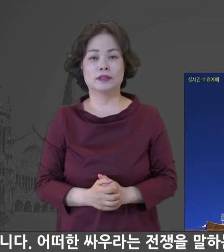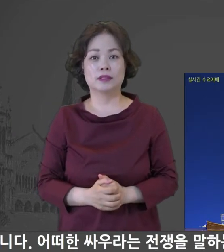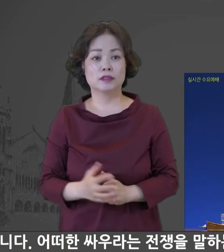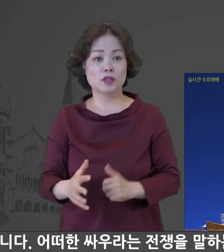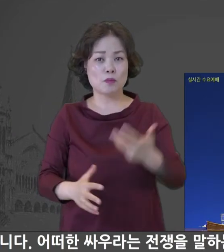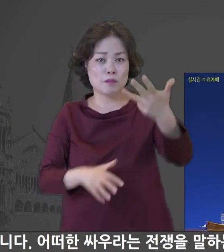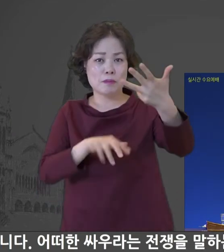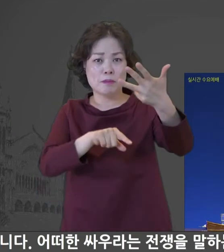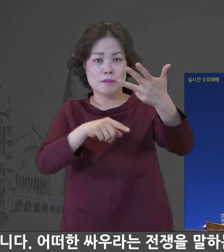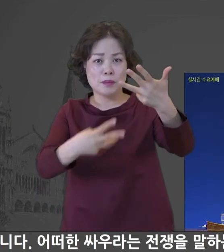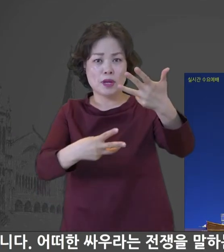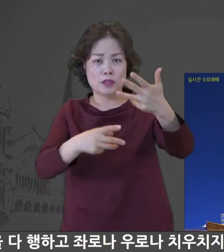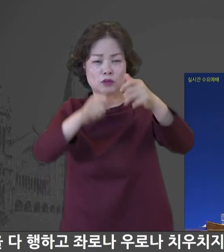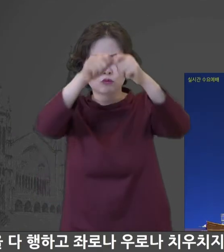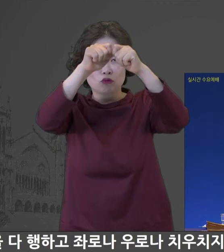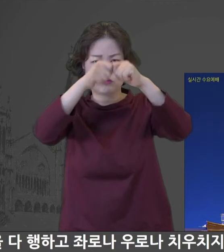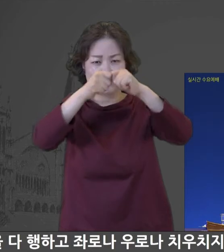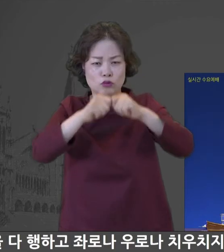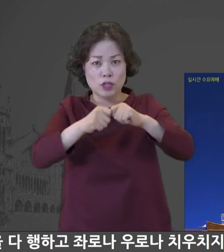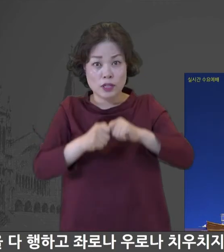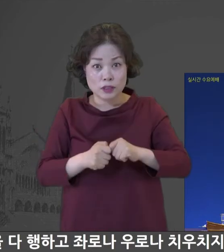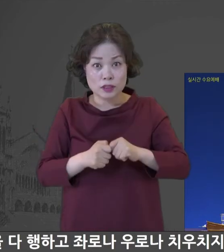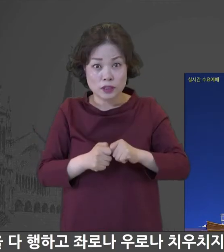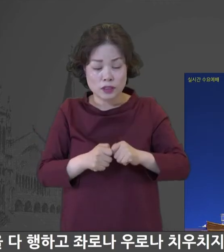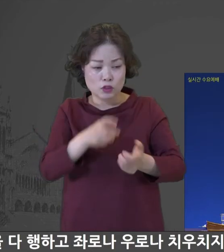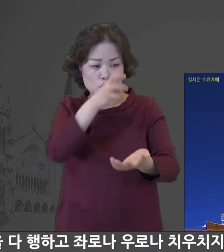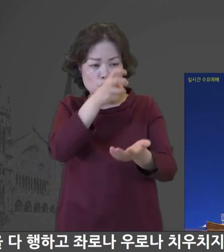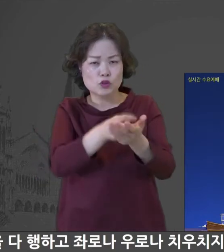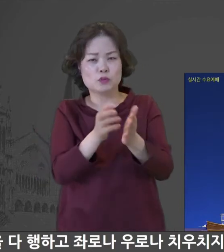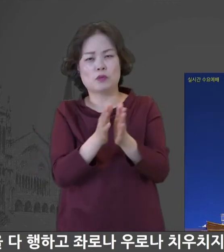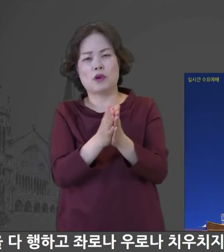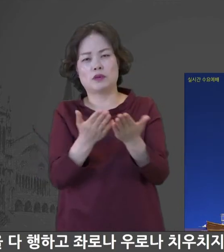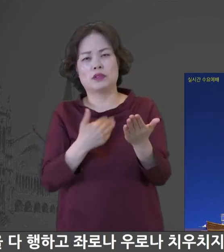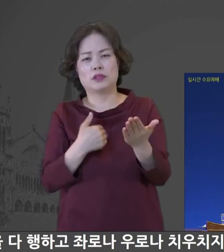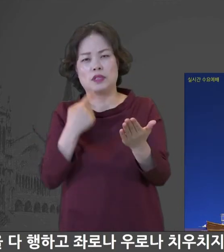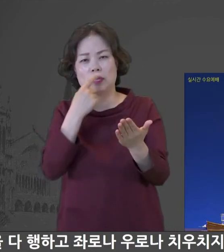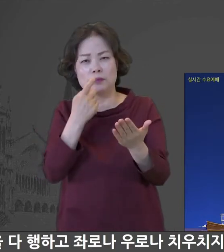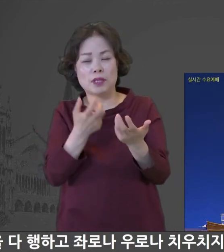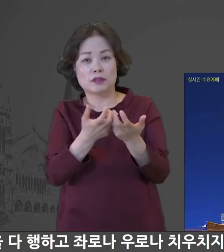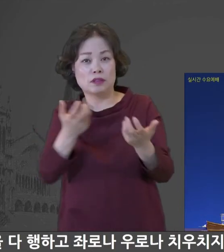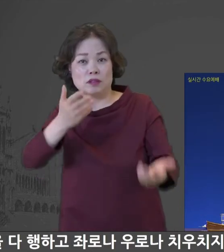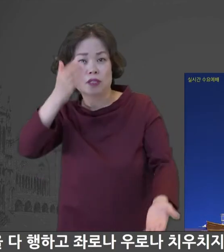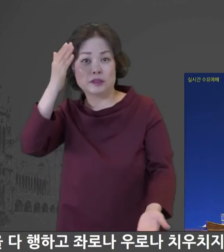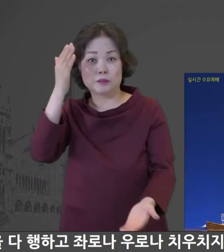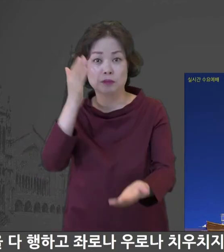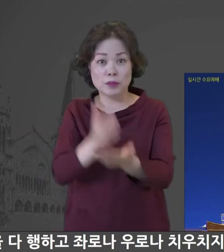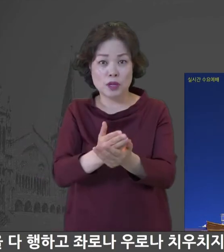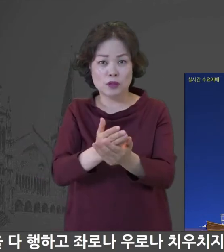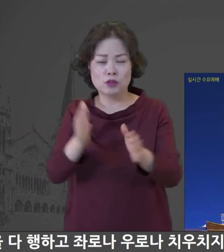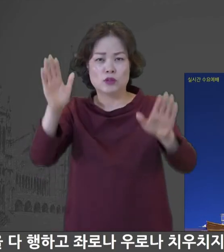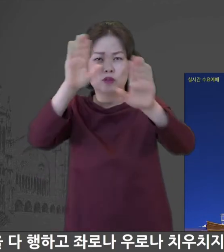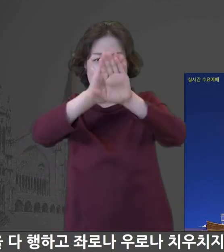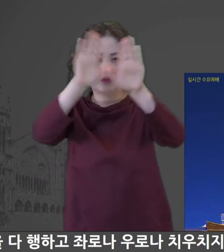그러면서 8절에 구체적인 적용이 나옵니다. 이 율법책을 내 입에서 떠나지 말게 하며 주야로 그것을 묵상하라.